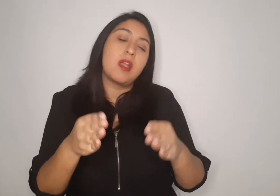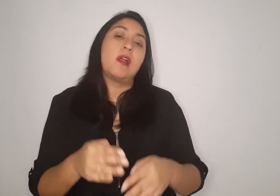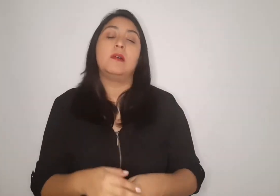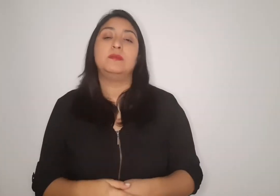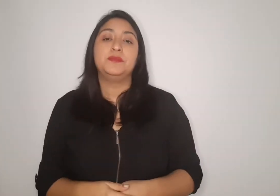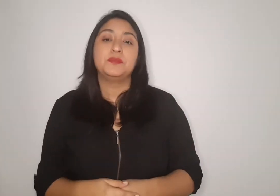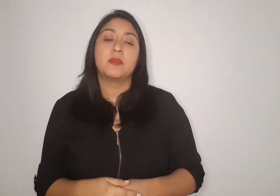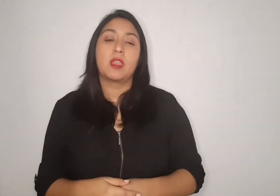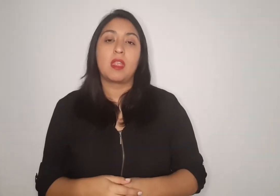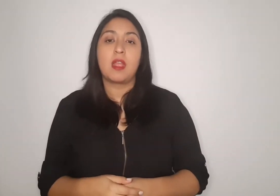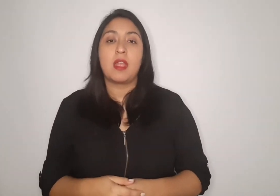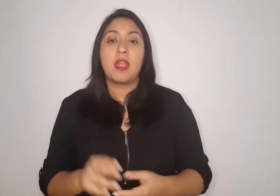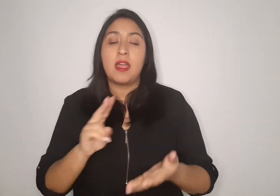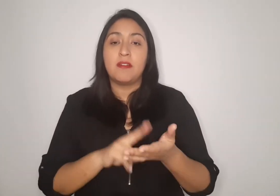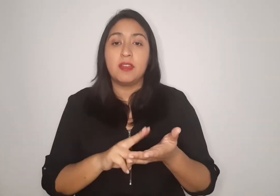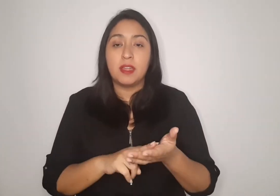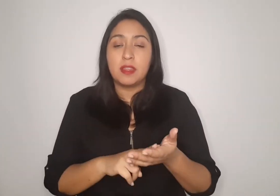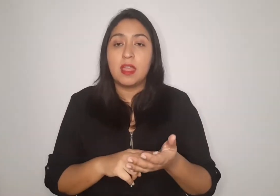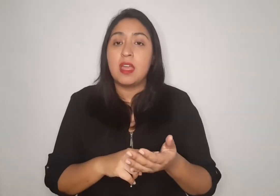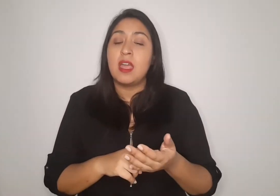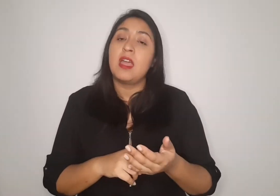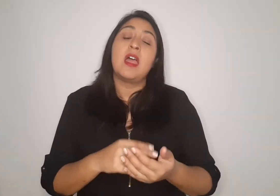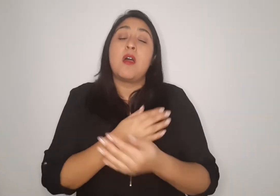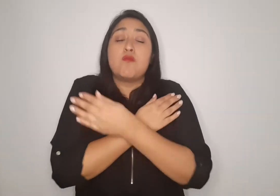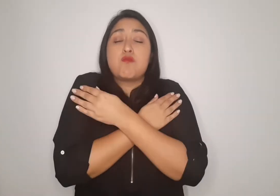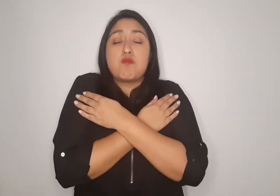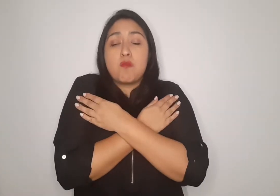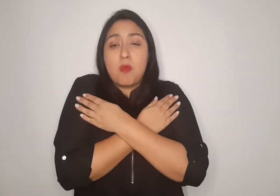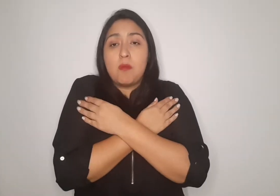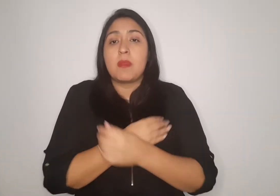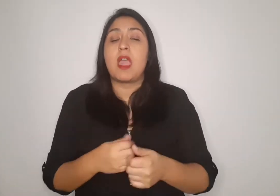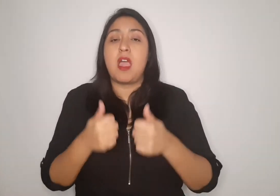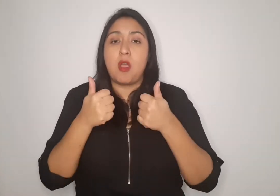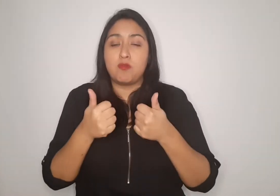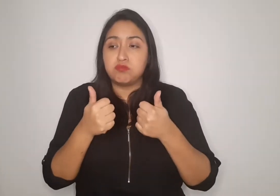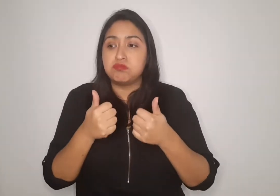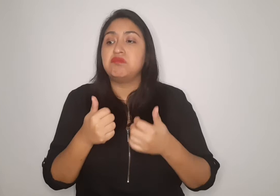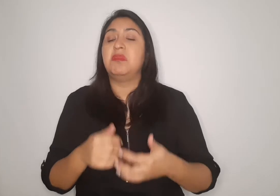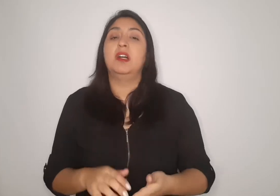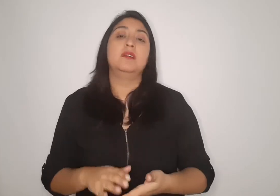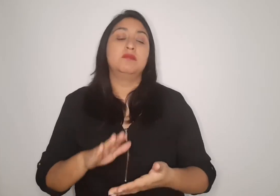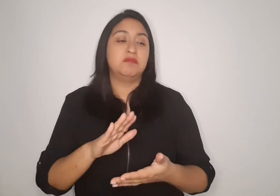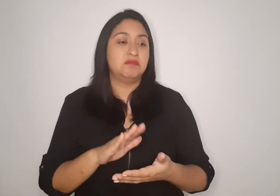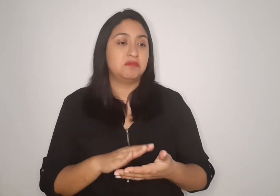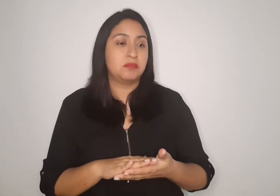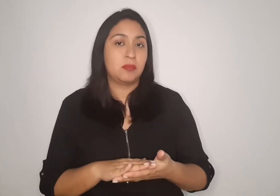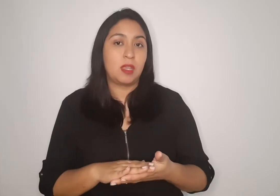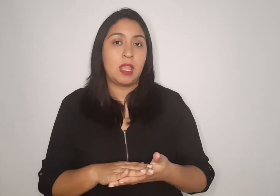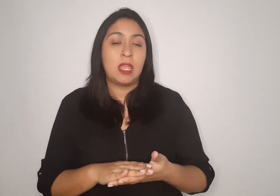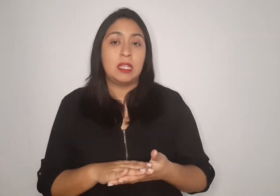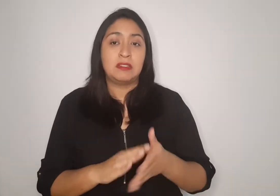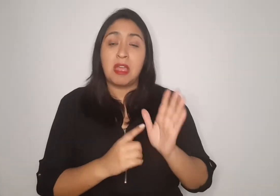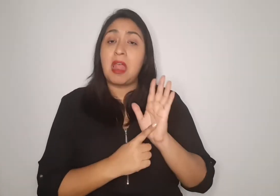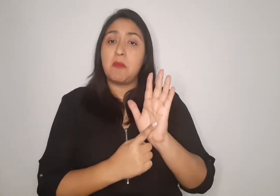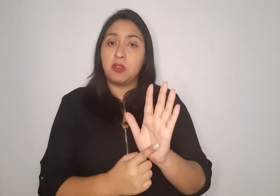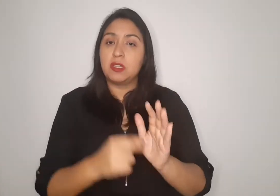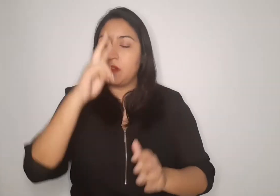una momia realmente que estaba en muy buen estado y muy bien exhibida, con mucho respeto.